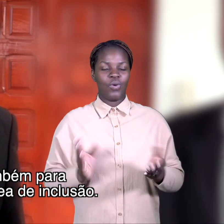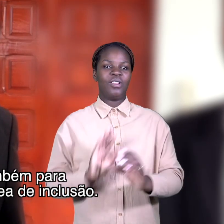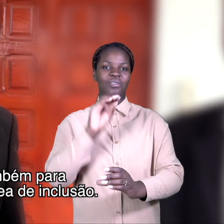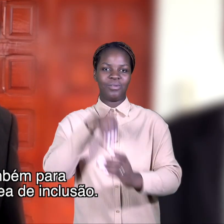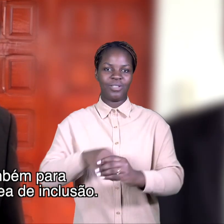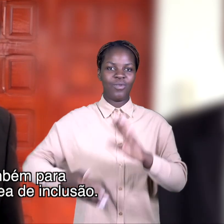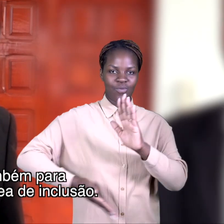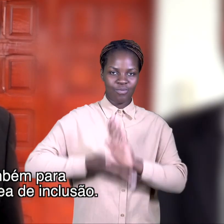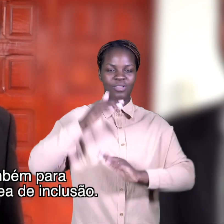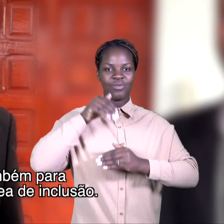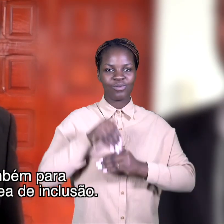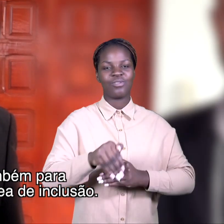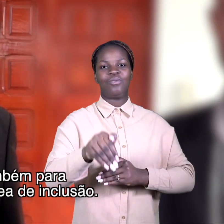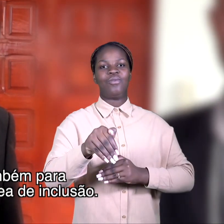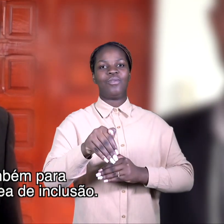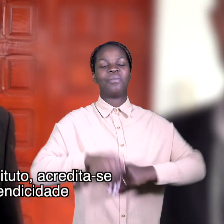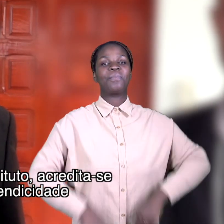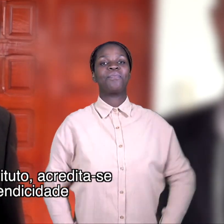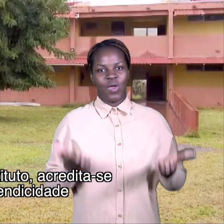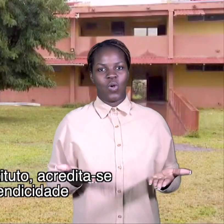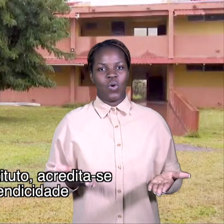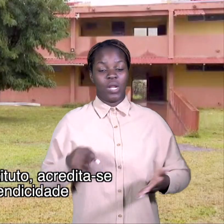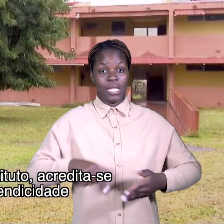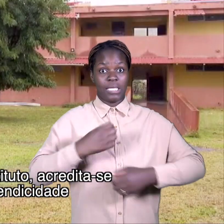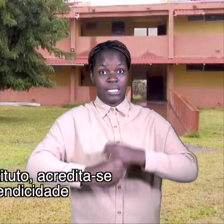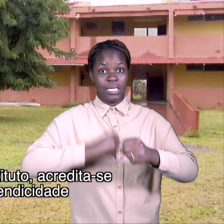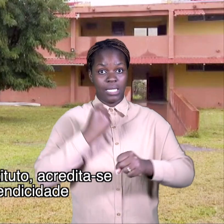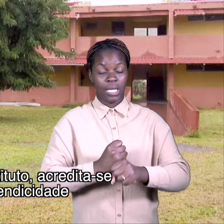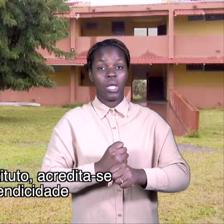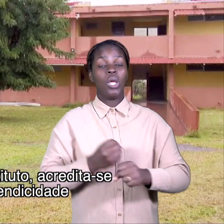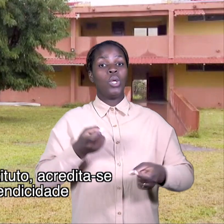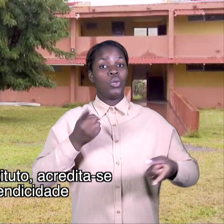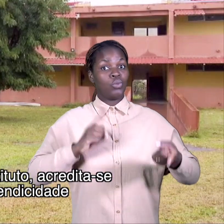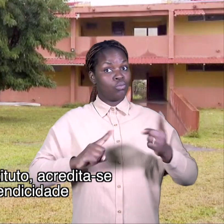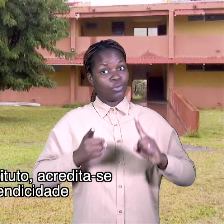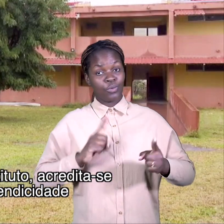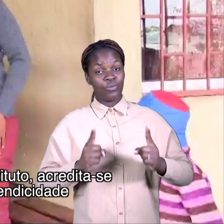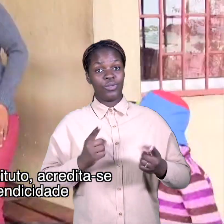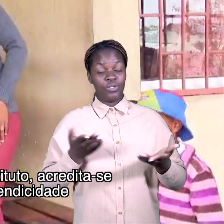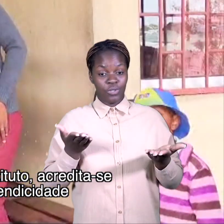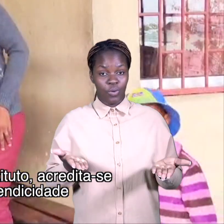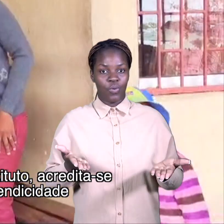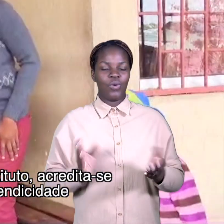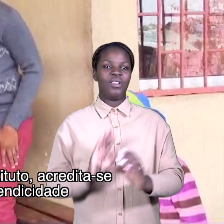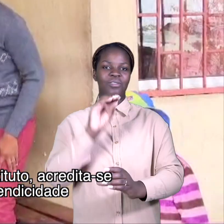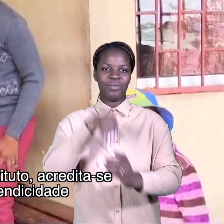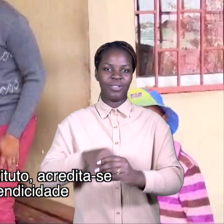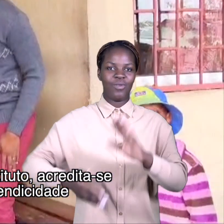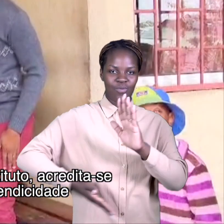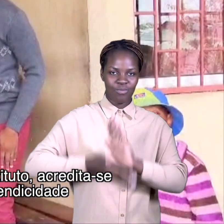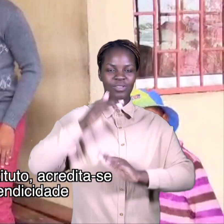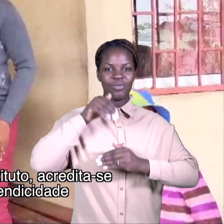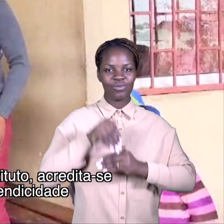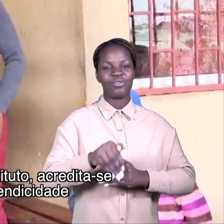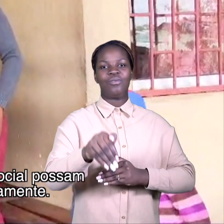até para este quinquênio nesta área de inclusão. Com a reabertura deste instituto, acredita-se que os índices